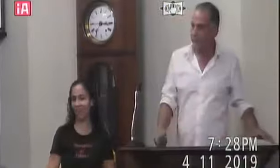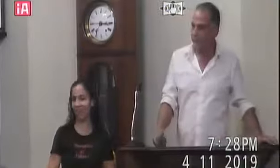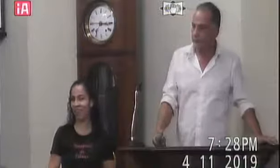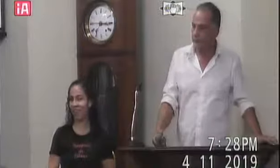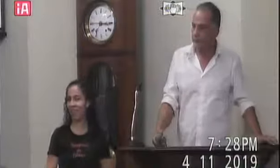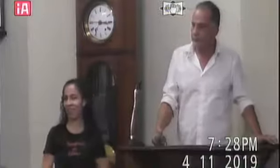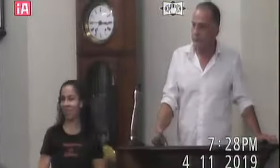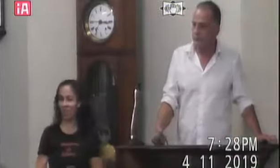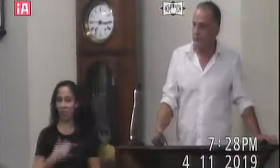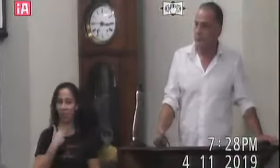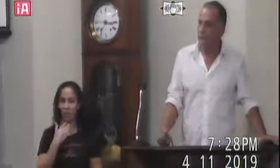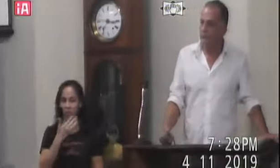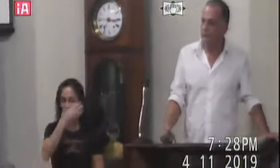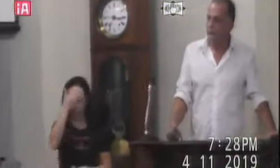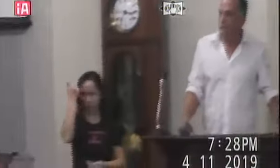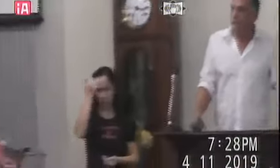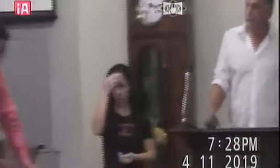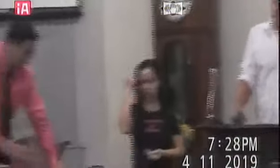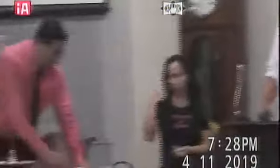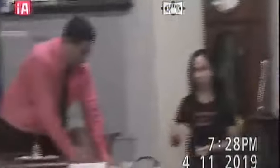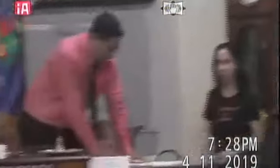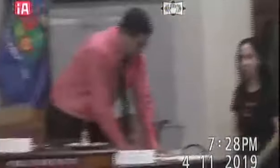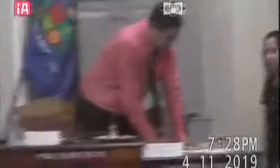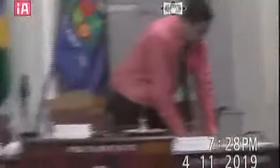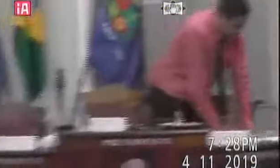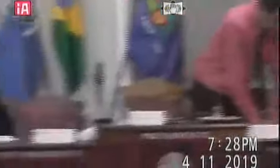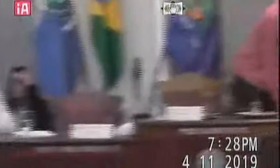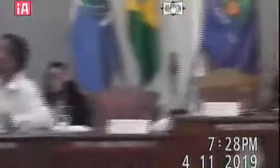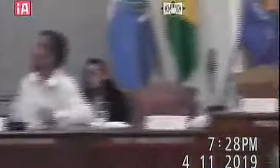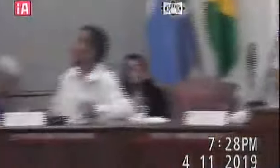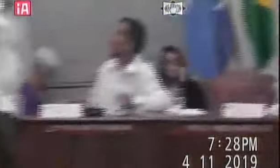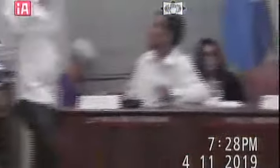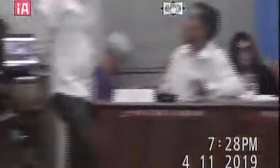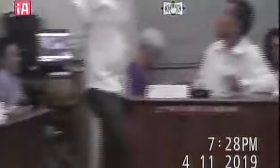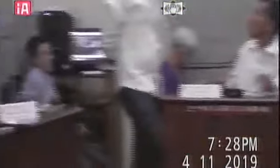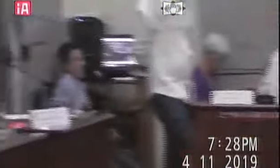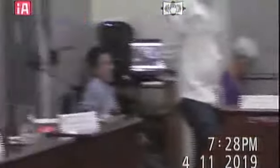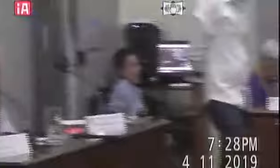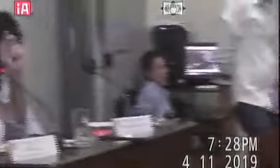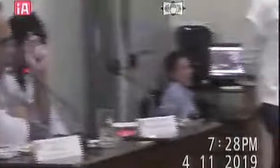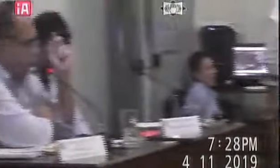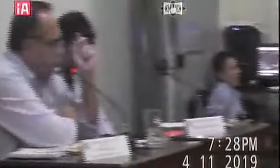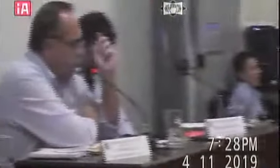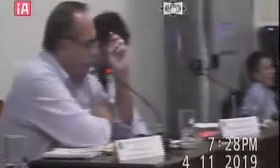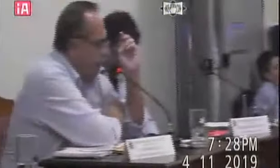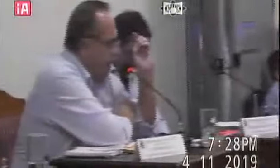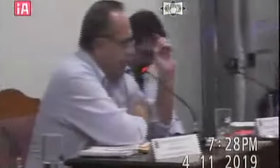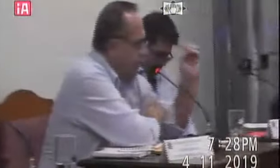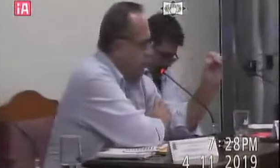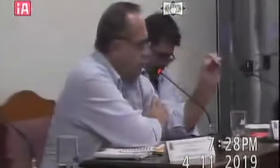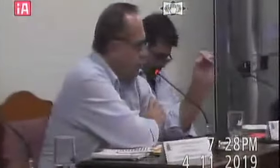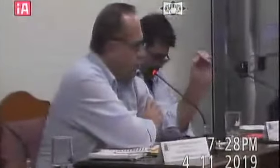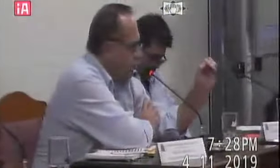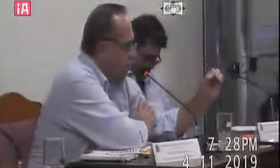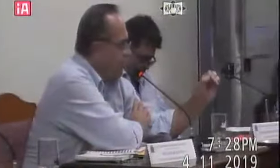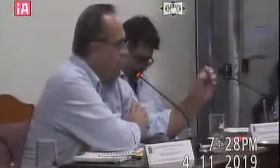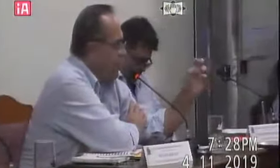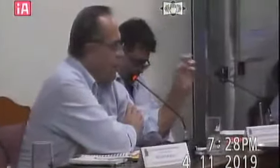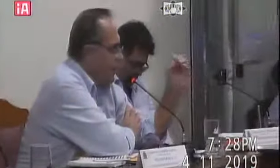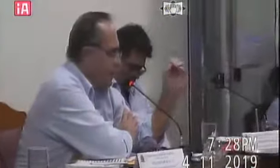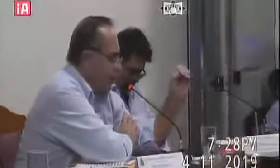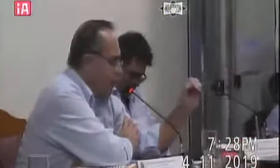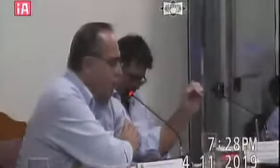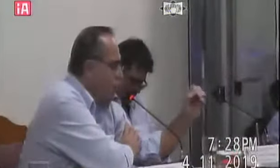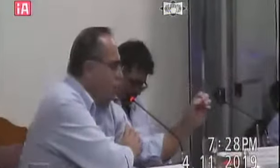Podemos esquecer Não é que o pronto-socorro Todo material de insumo Toda a parte do pessoal